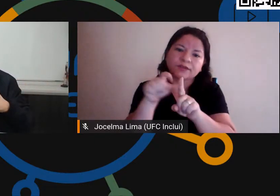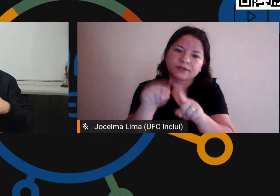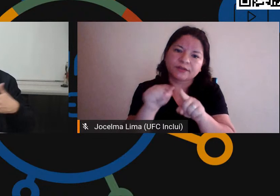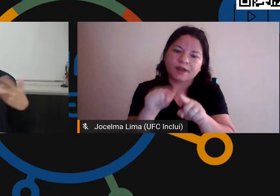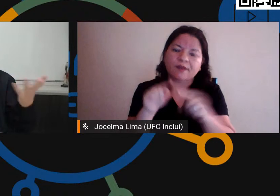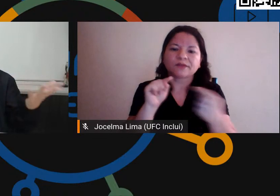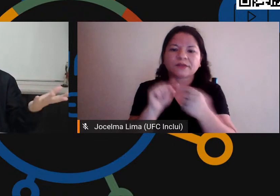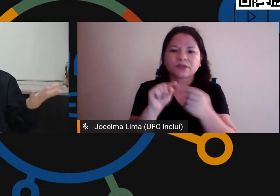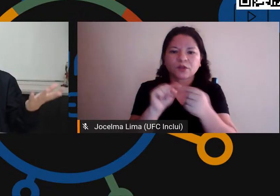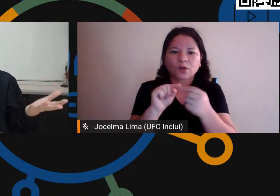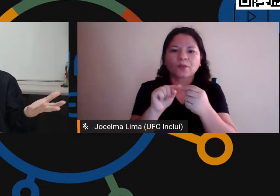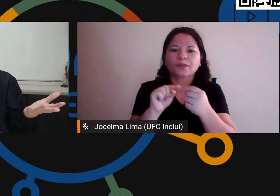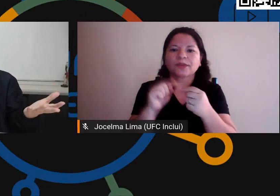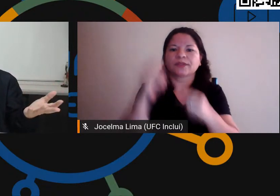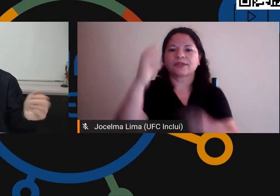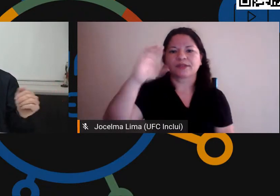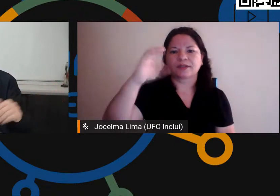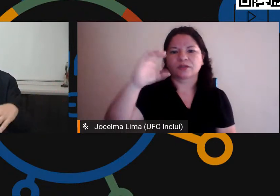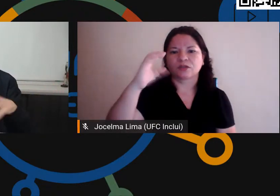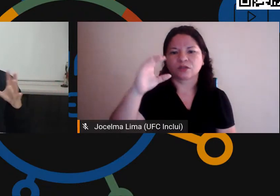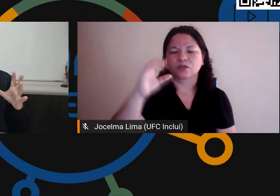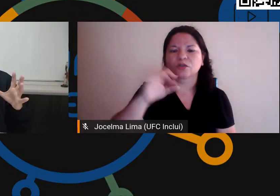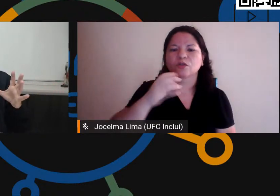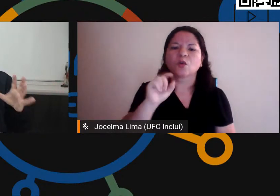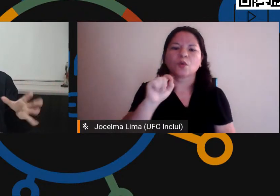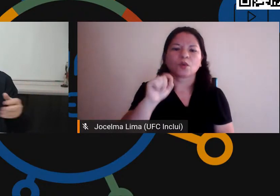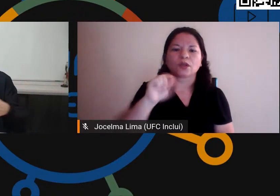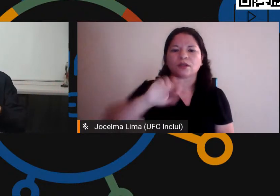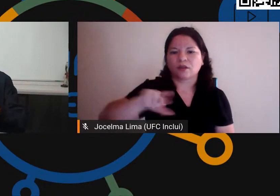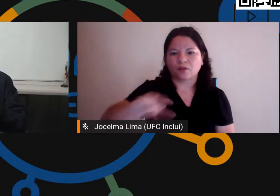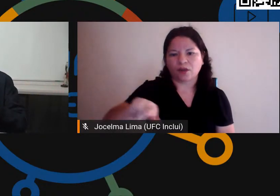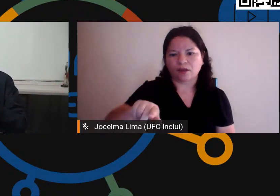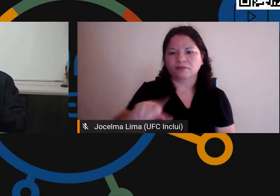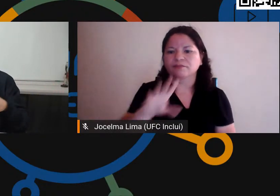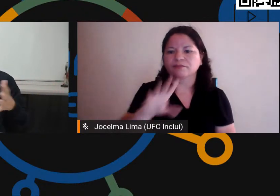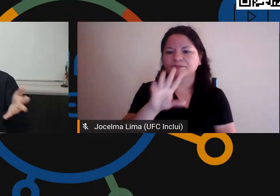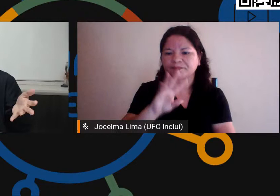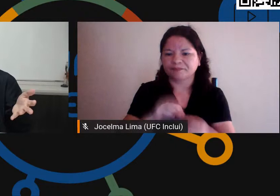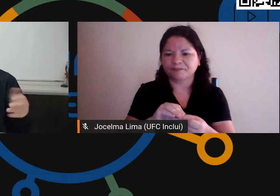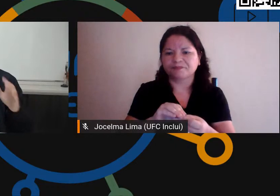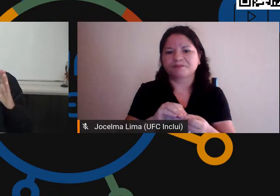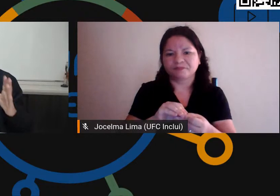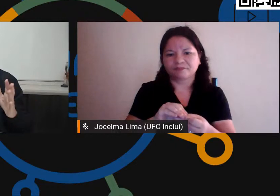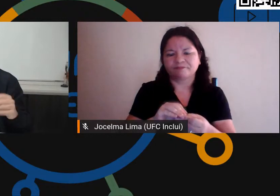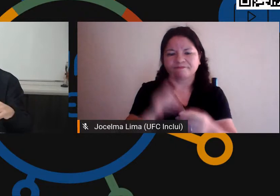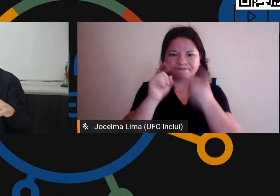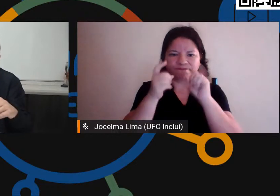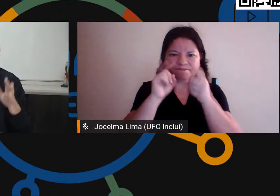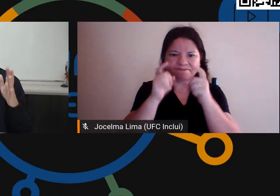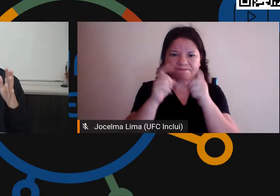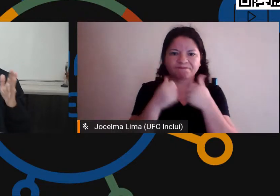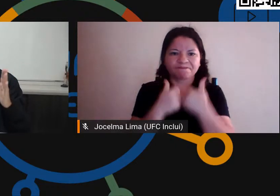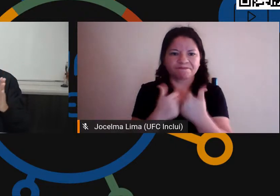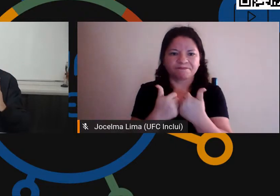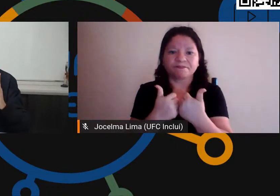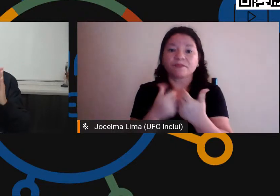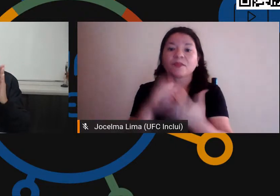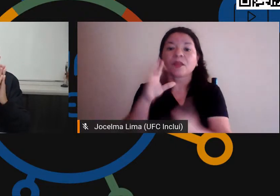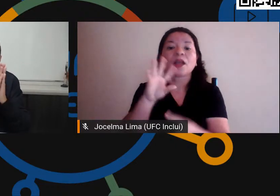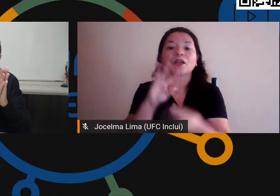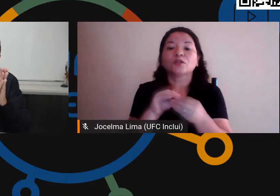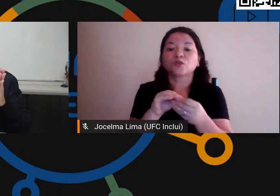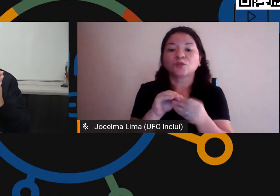conhecimento científico e o que não é conhecimento científico. Ok? Então, esse é o processo da discussão. Resumo. Se você